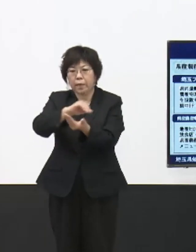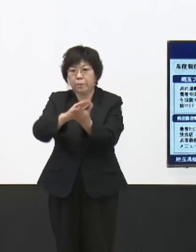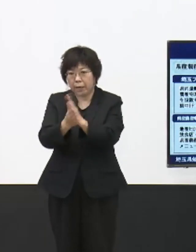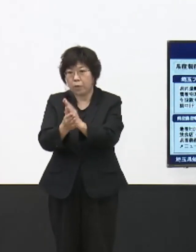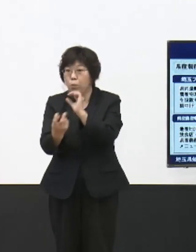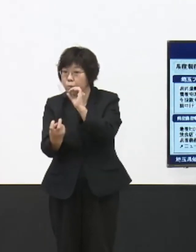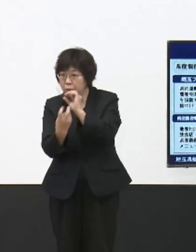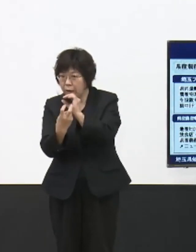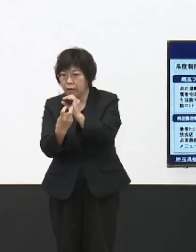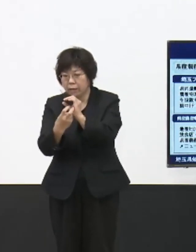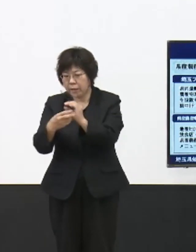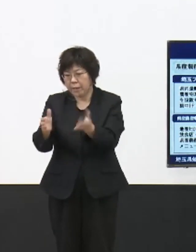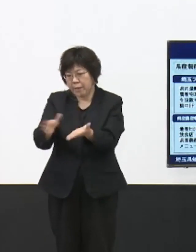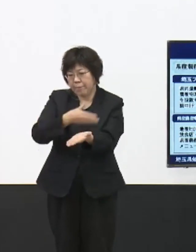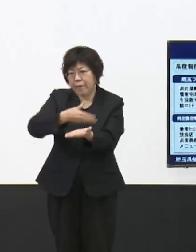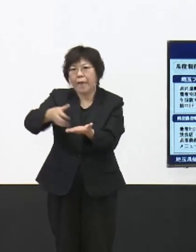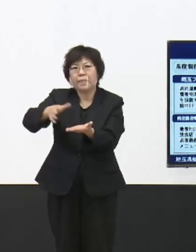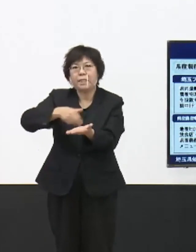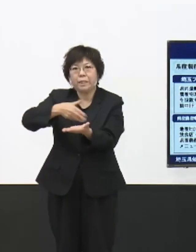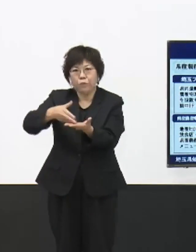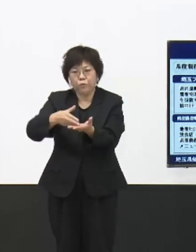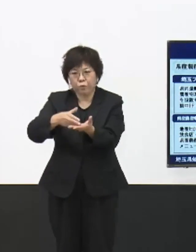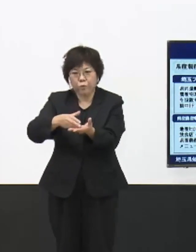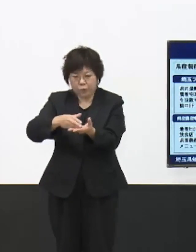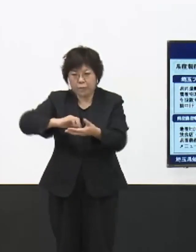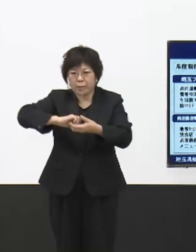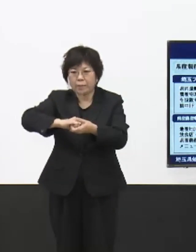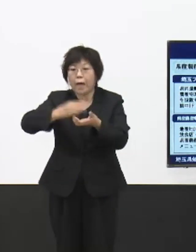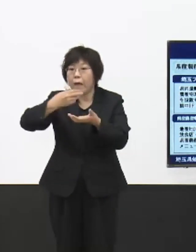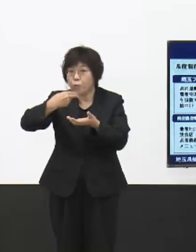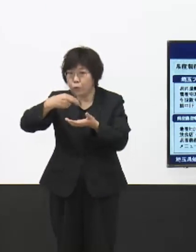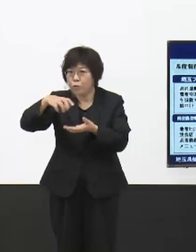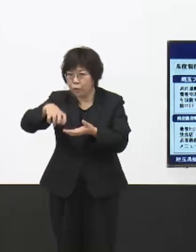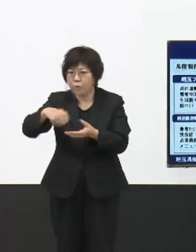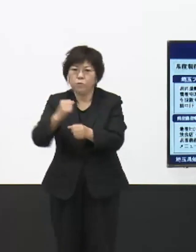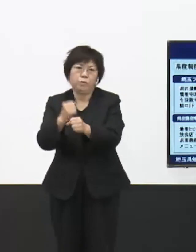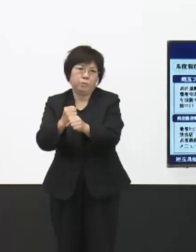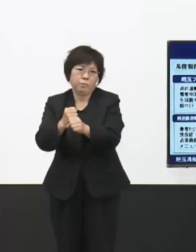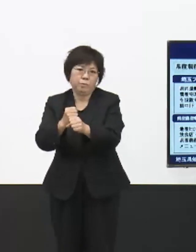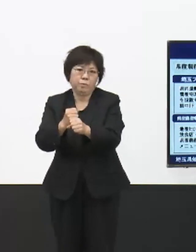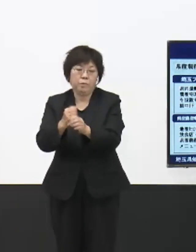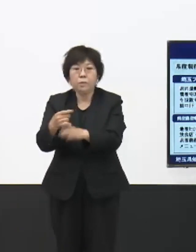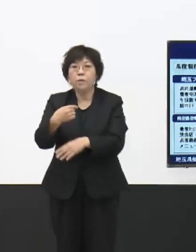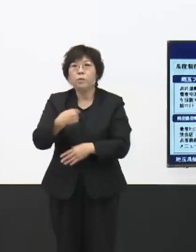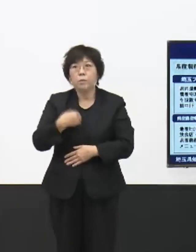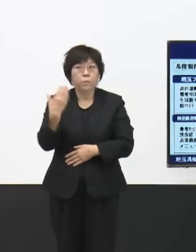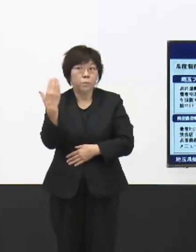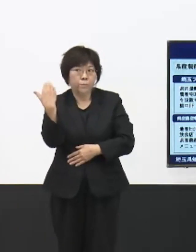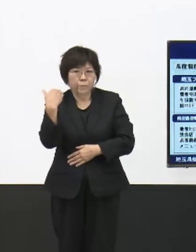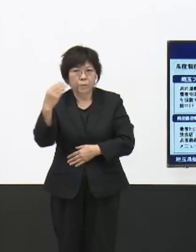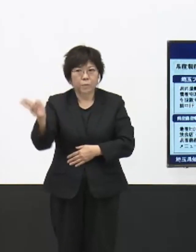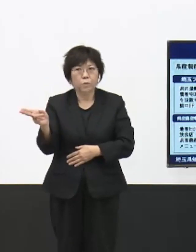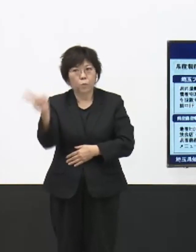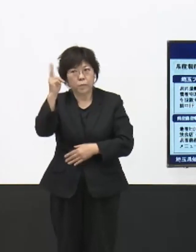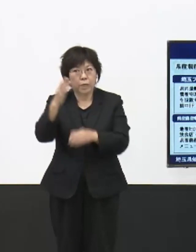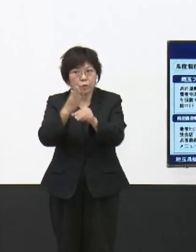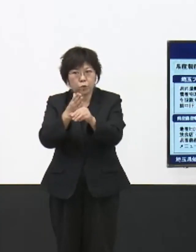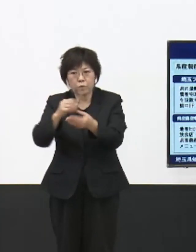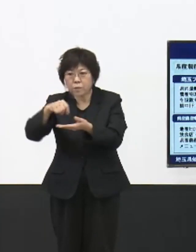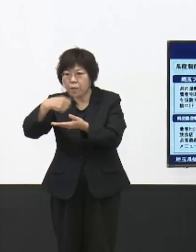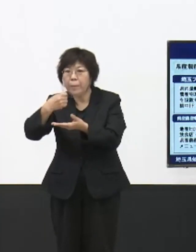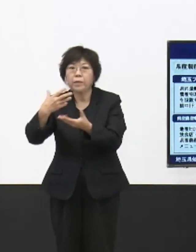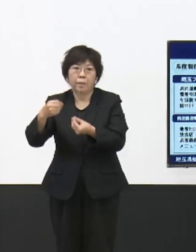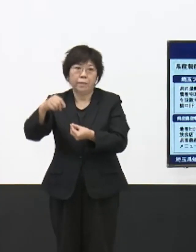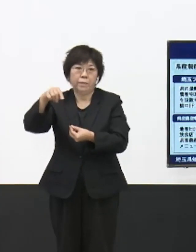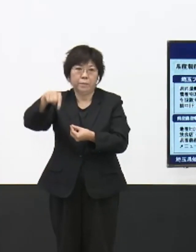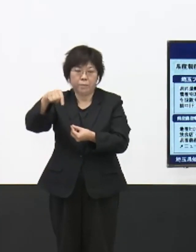販売することになっています。また私も実は今日の午前中にいただきましたけれども、大手のコンビニエンススト